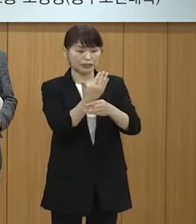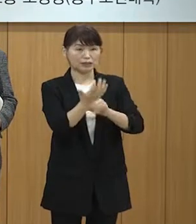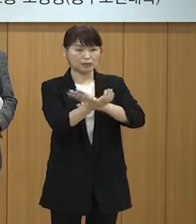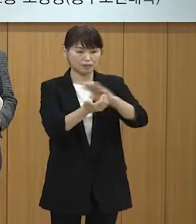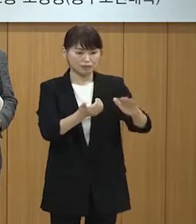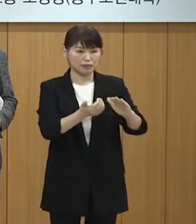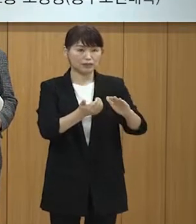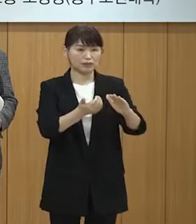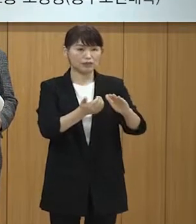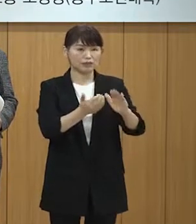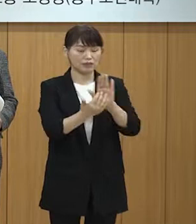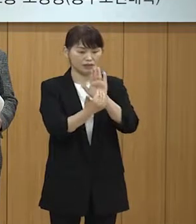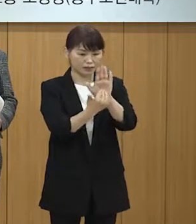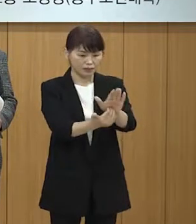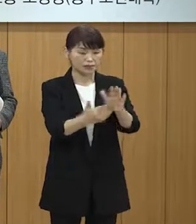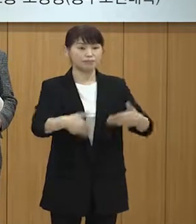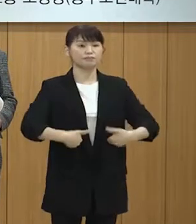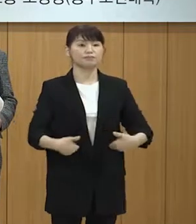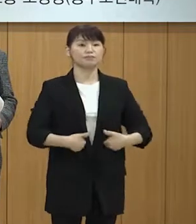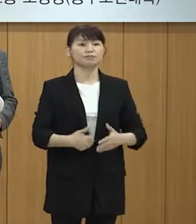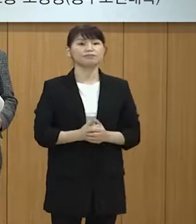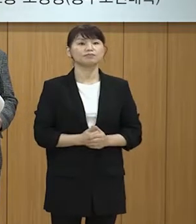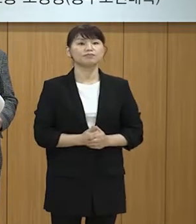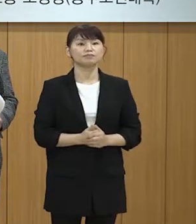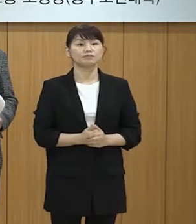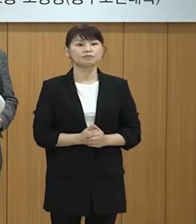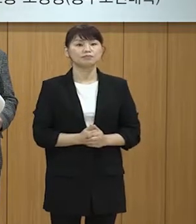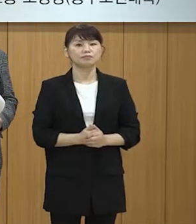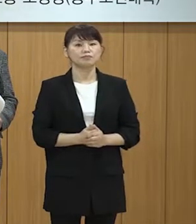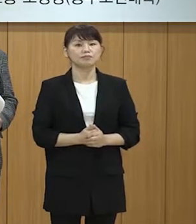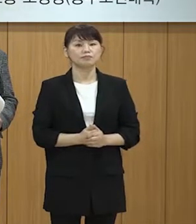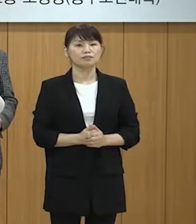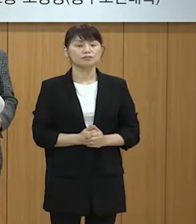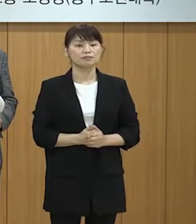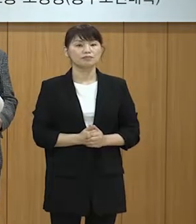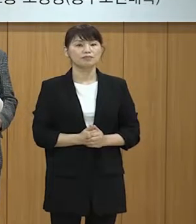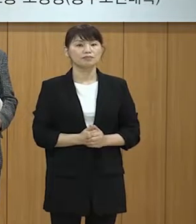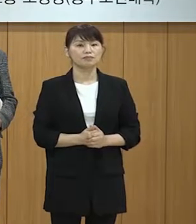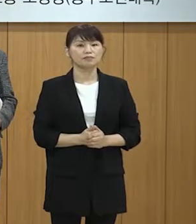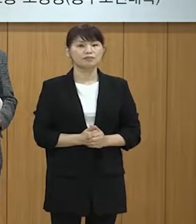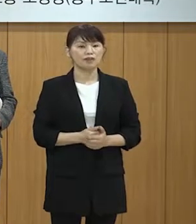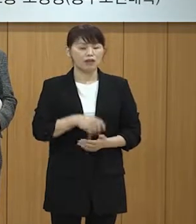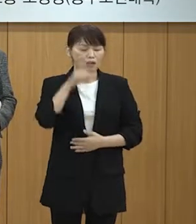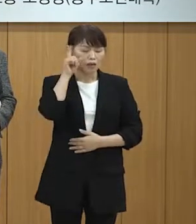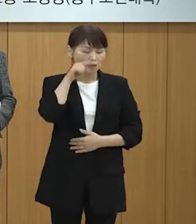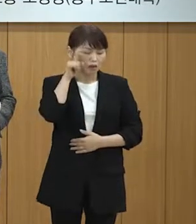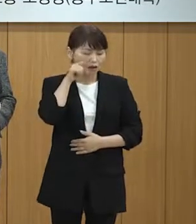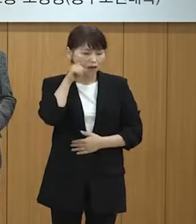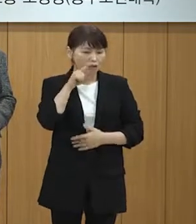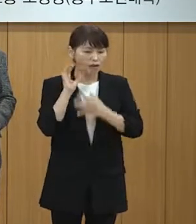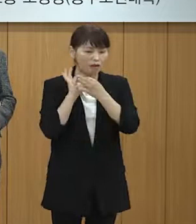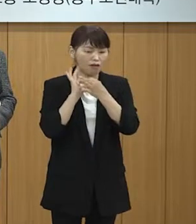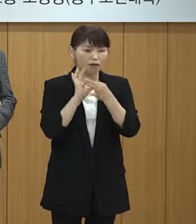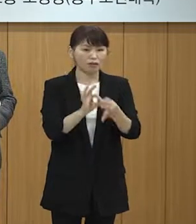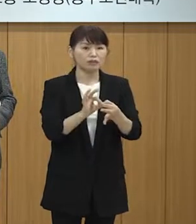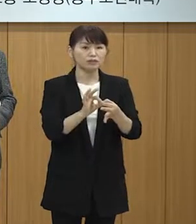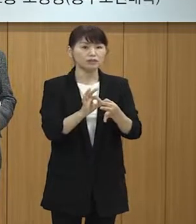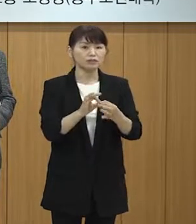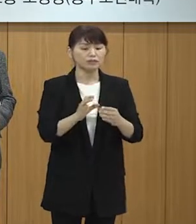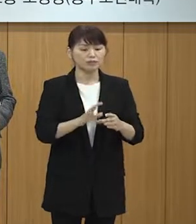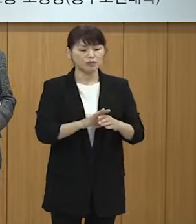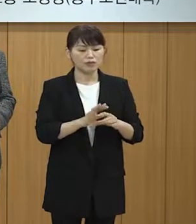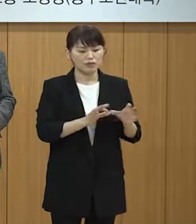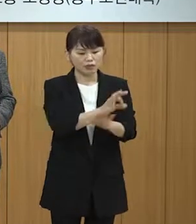편익을 증진하고자 합니다. 매일 계속되는 경제 위기와 코로나19로 인해